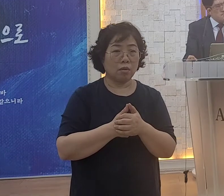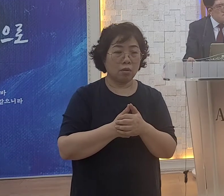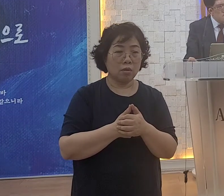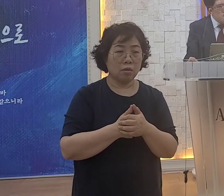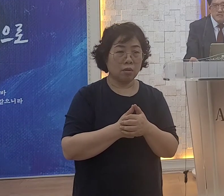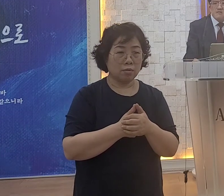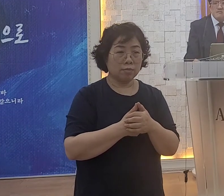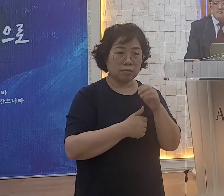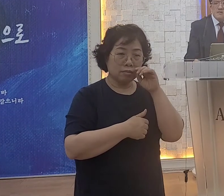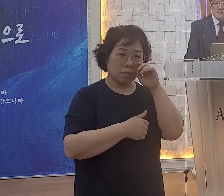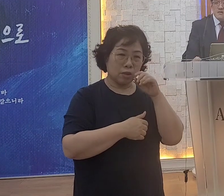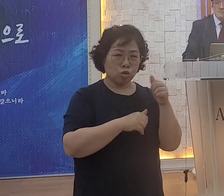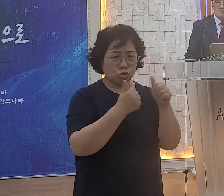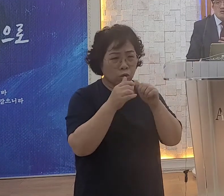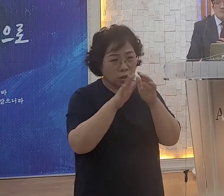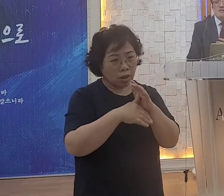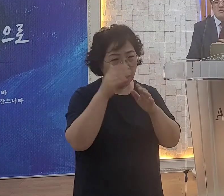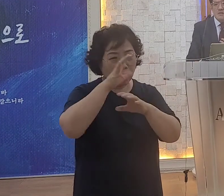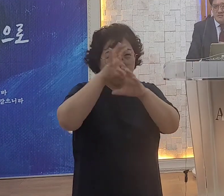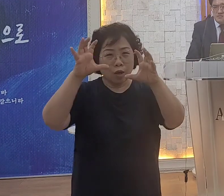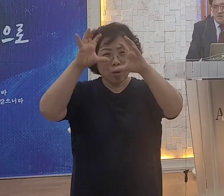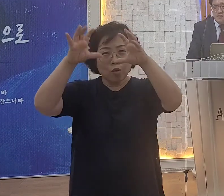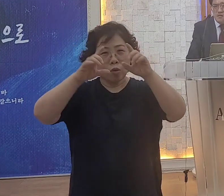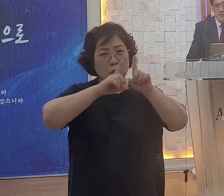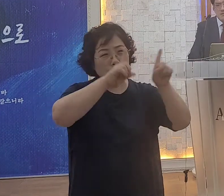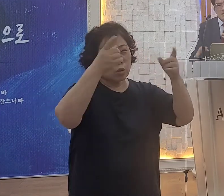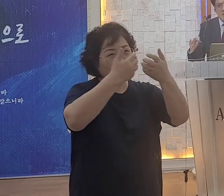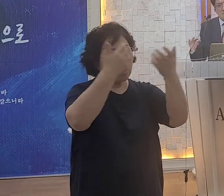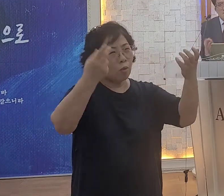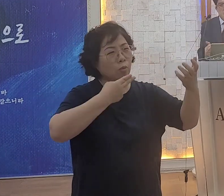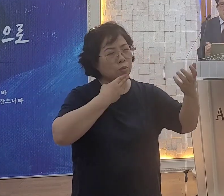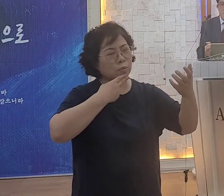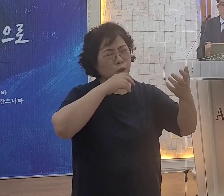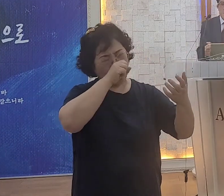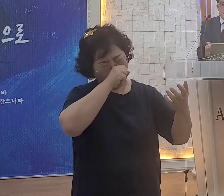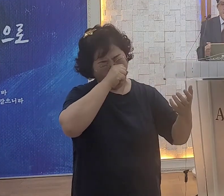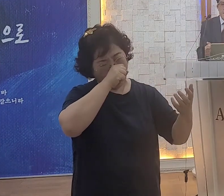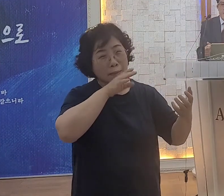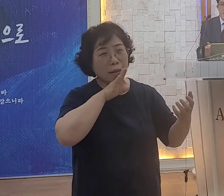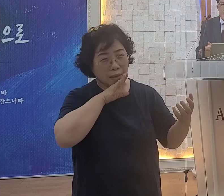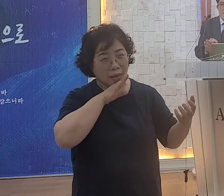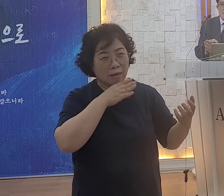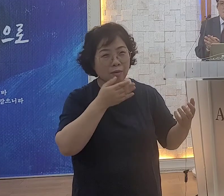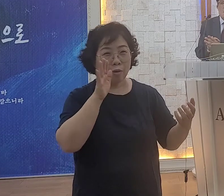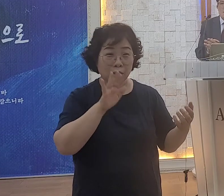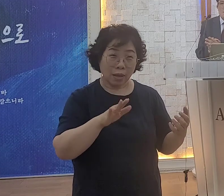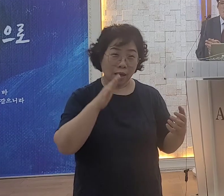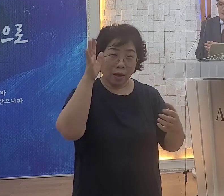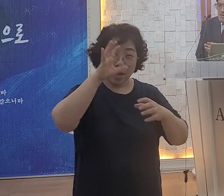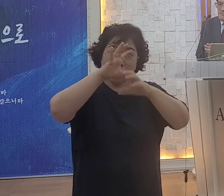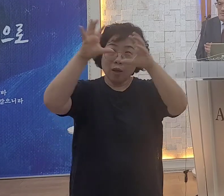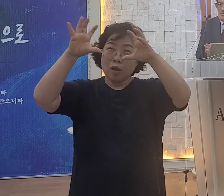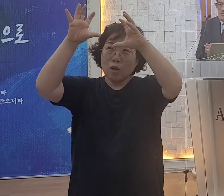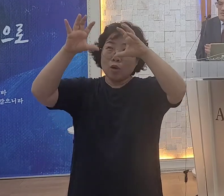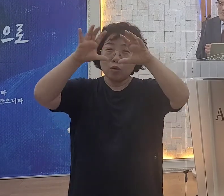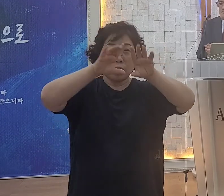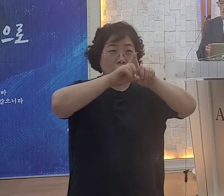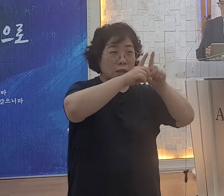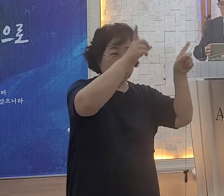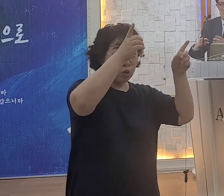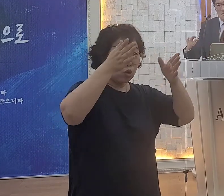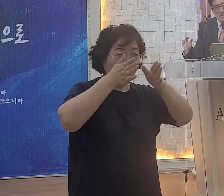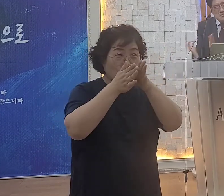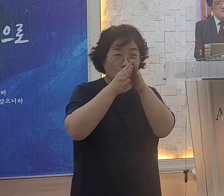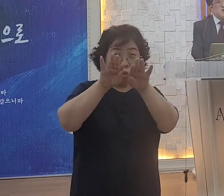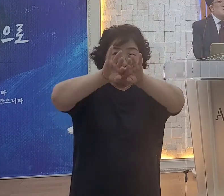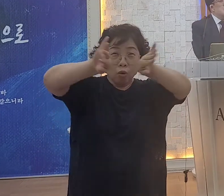없어도 좋죠. 안 그래요? 제가 이 목사로서 할 말은 아니지만 그냥 극단적으로 말씀드리는 거예요. 천국과 지옥이 없다면